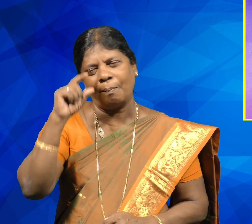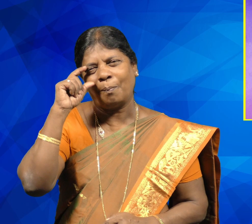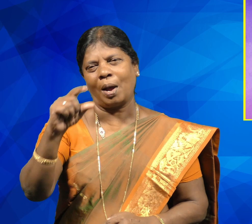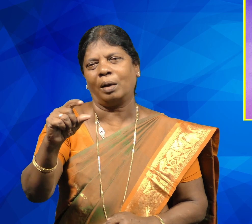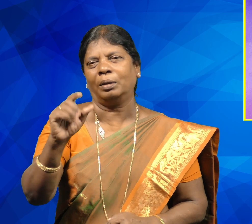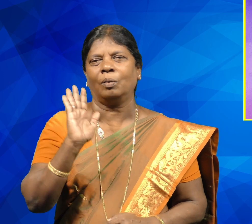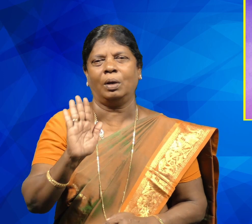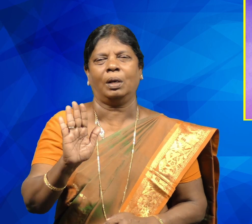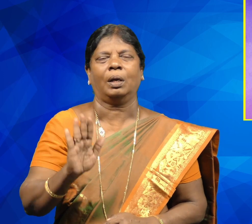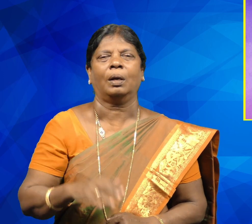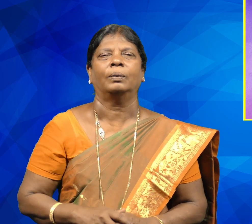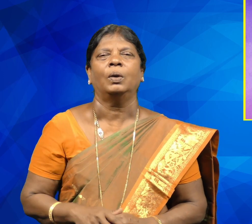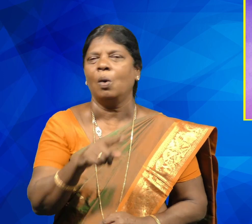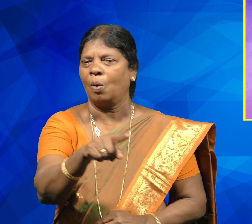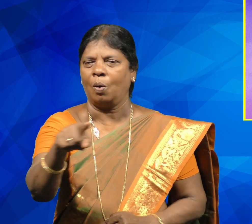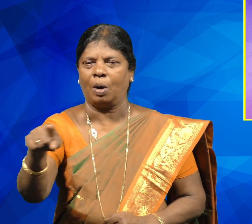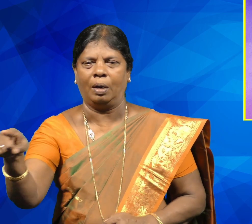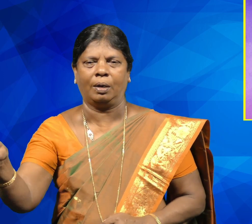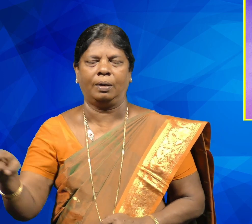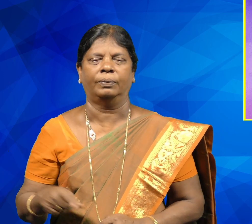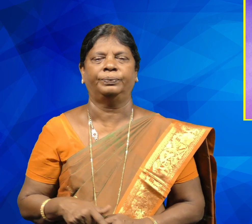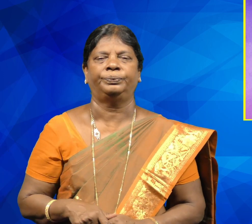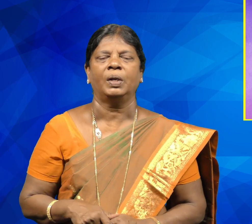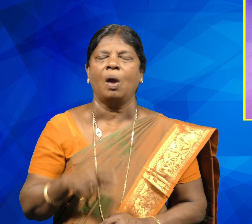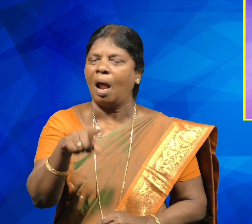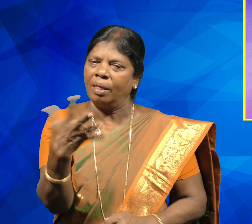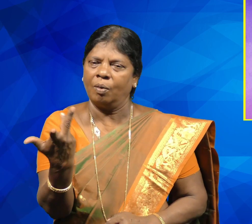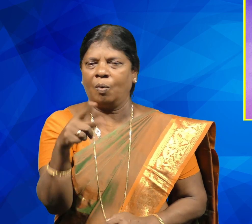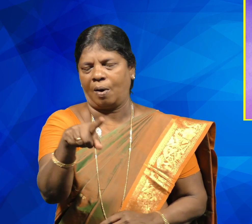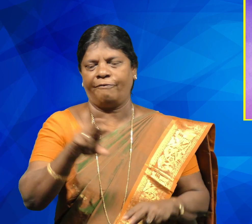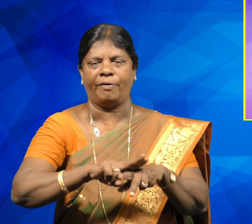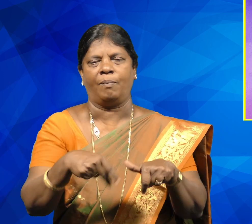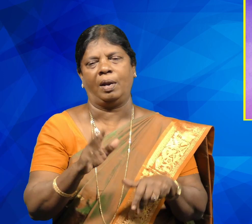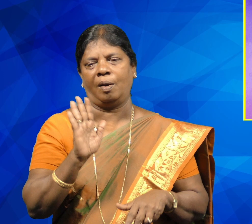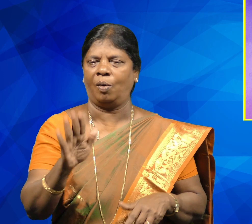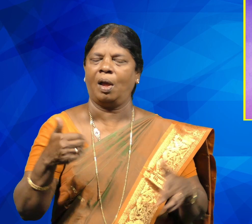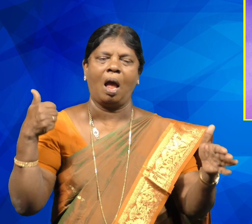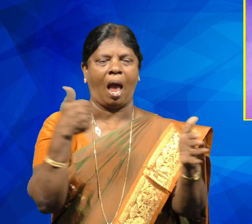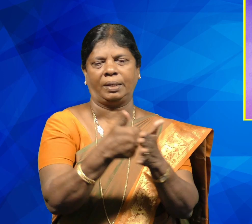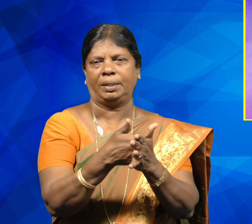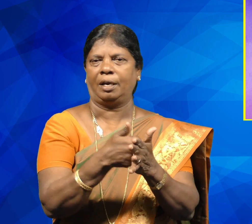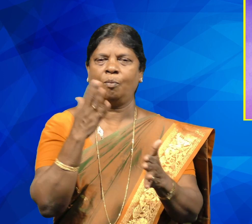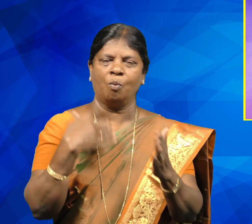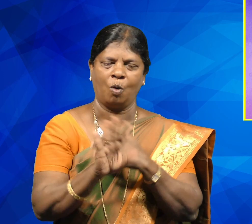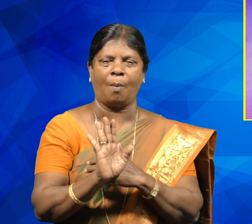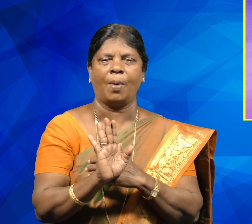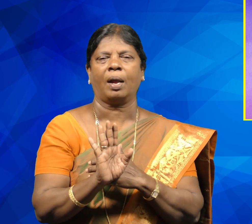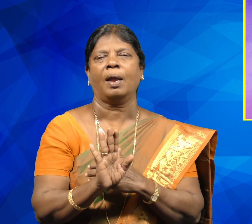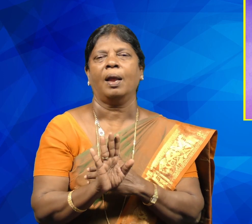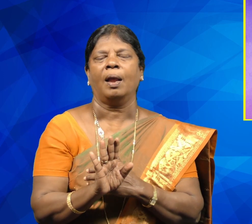இந்த நிகழ்ச்சியை கவனித்துக் கொண்டிருக்கிற உங்களுக்கு, இல்லைன்றால் உங்களை சார்ந்தவர்களுக்கு விபத்தின்